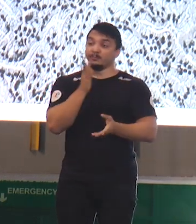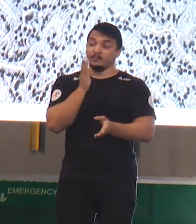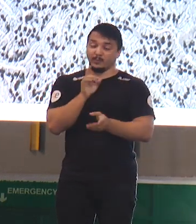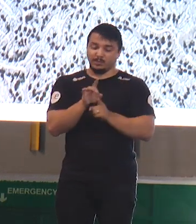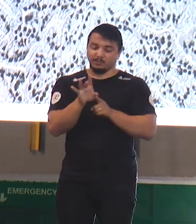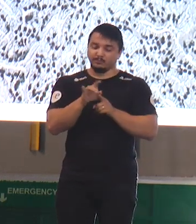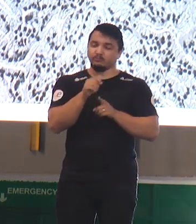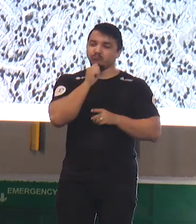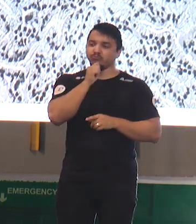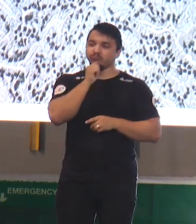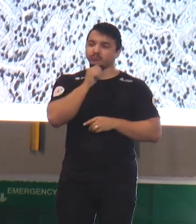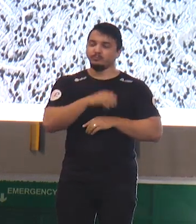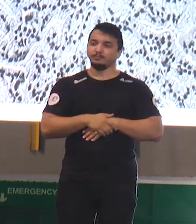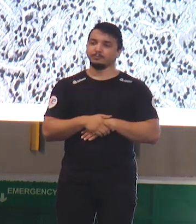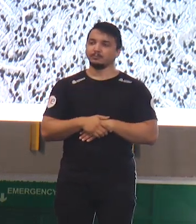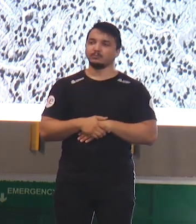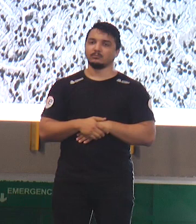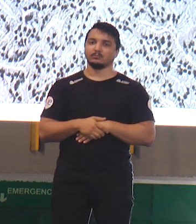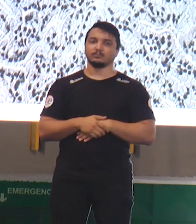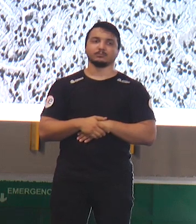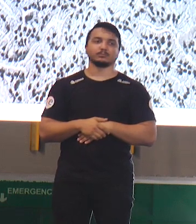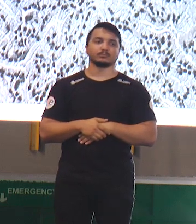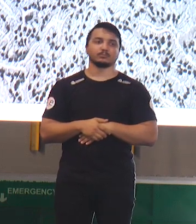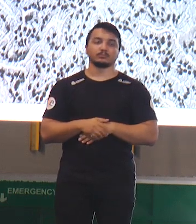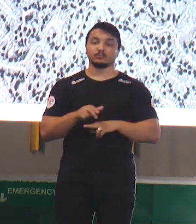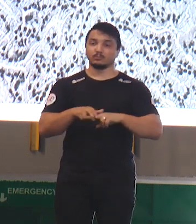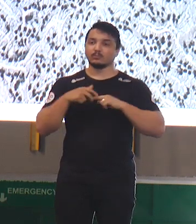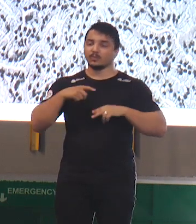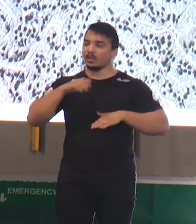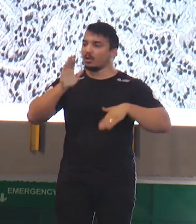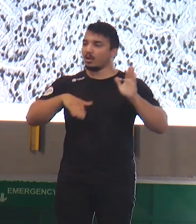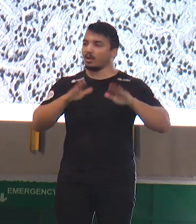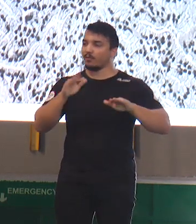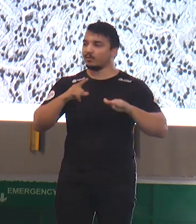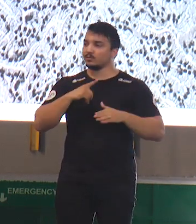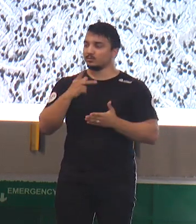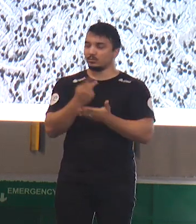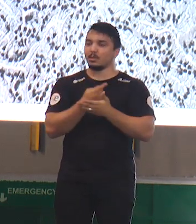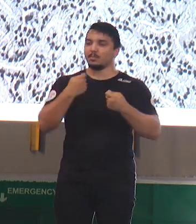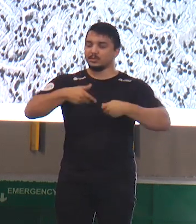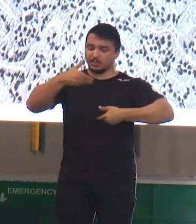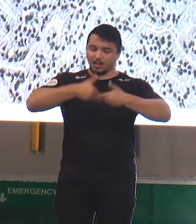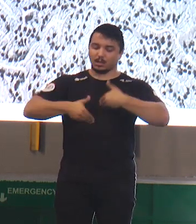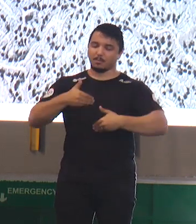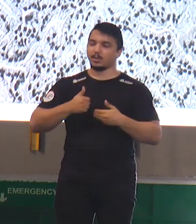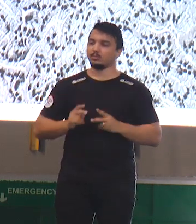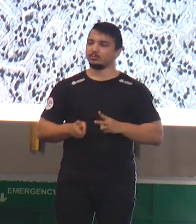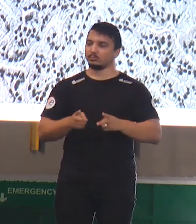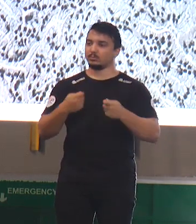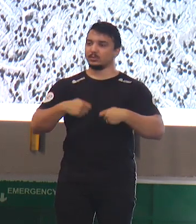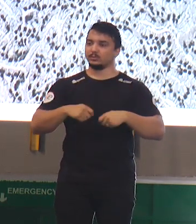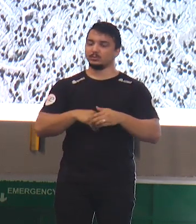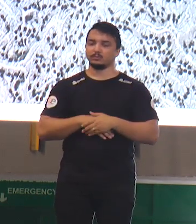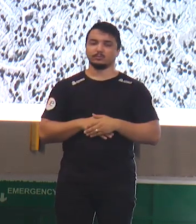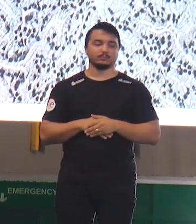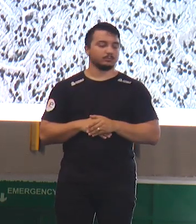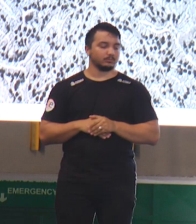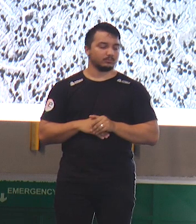ser liberado pela uretra. É por isso que às vezes tem que fazer outro tratamento. Vamos ver